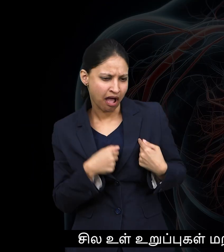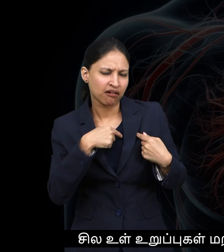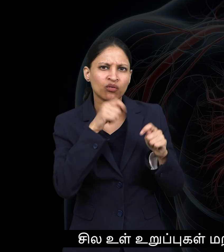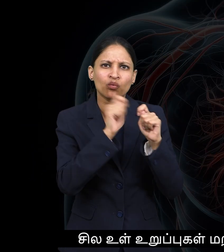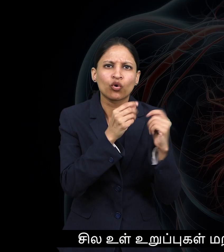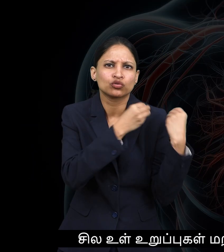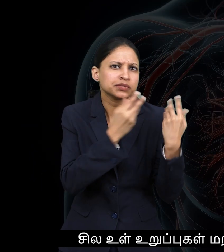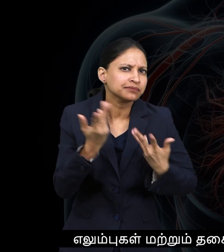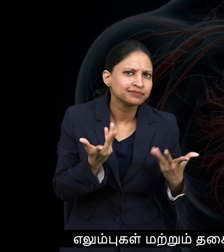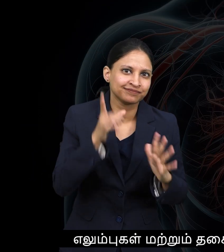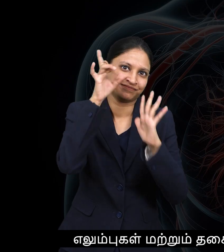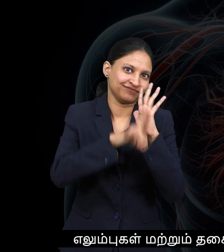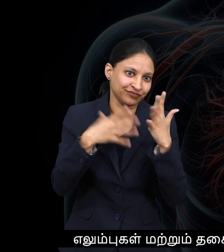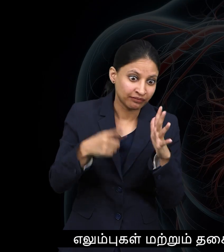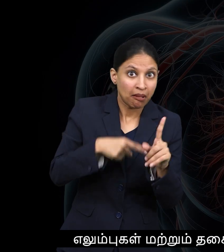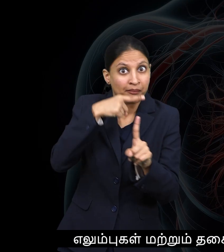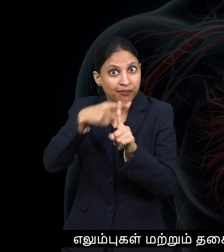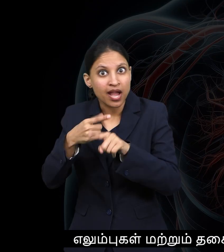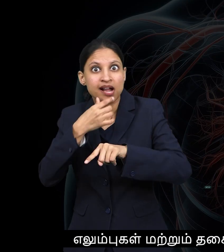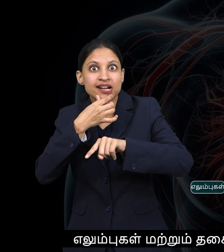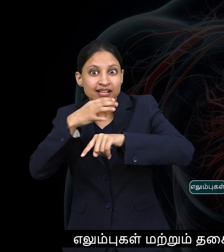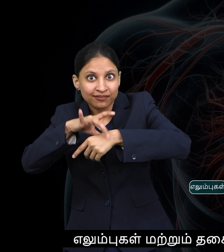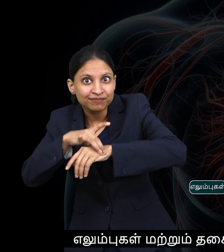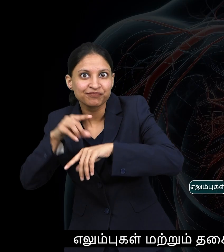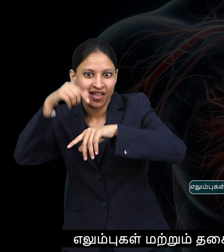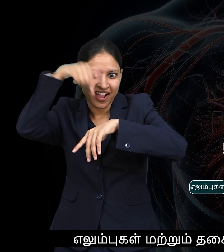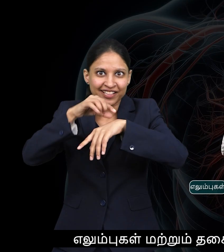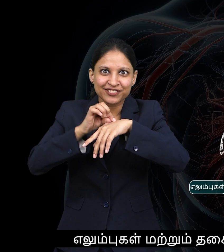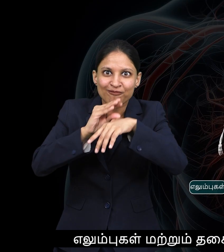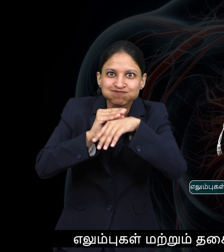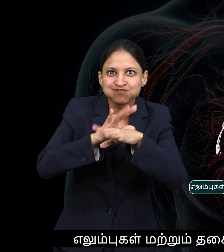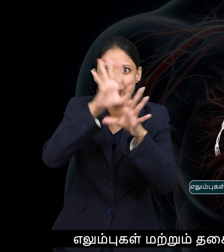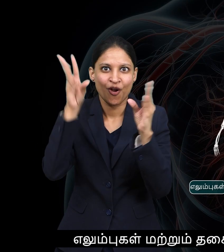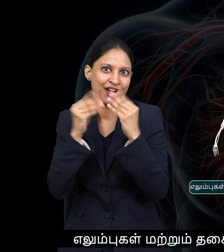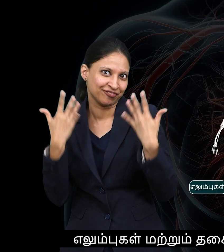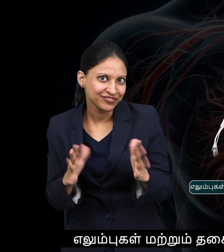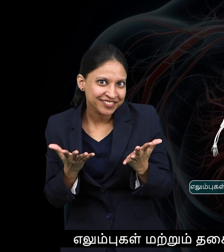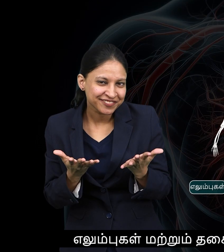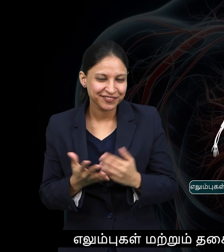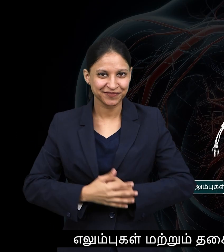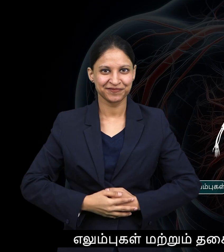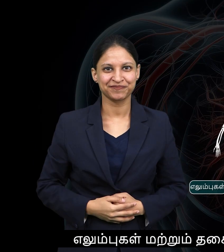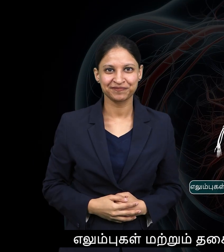அவற்றின் செயல்பாடுகள், எலும்புகள் மற்றும் தசைகள் பற்றி அறிந்து கொண்டோம்.